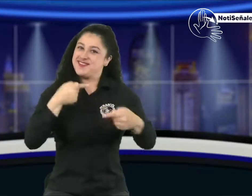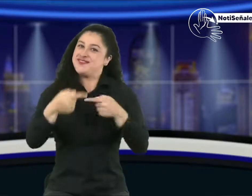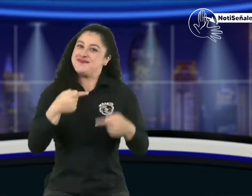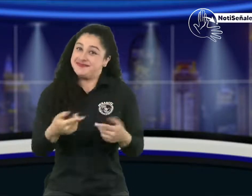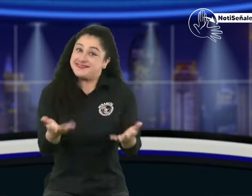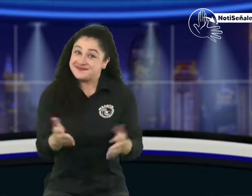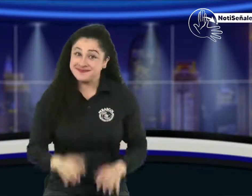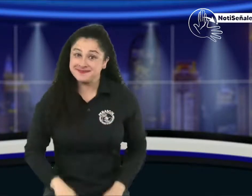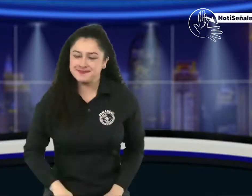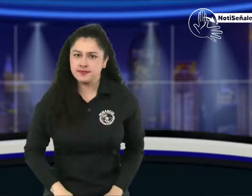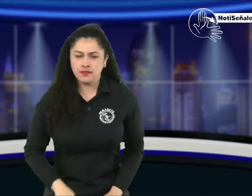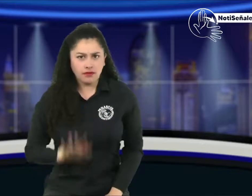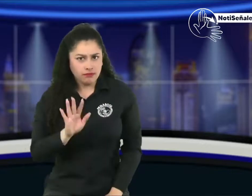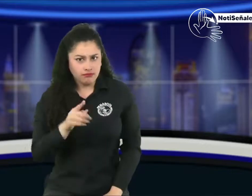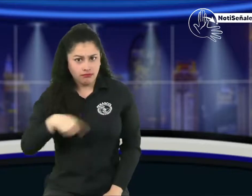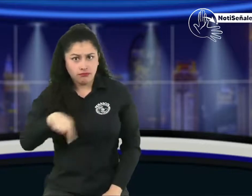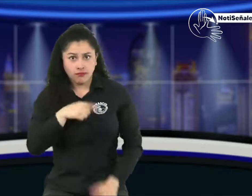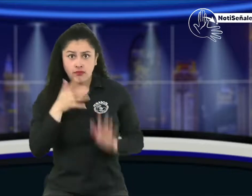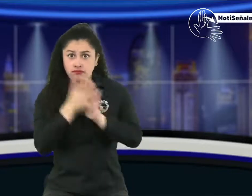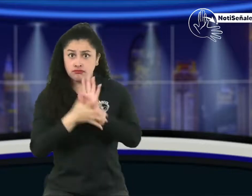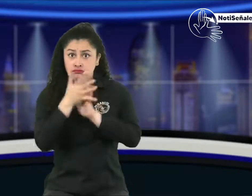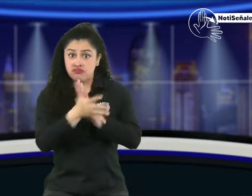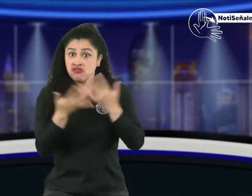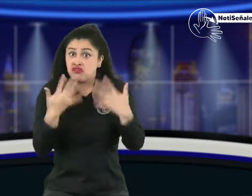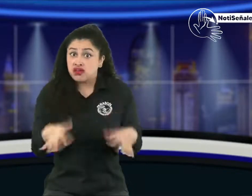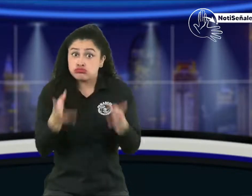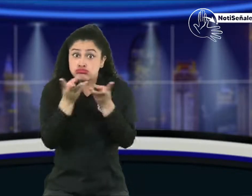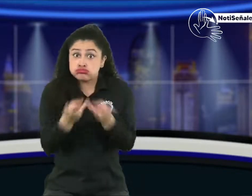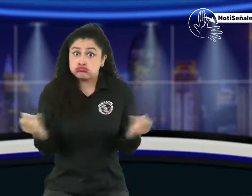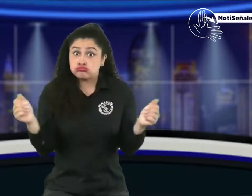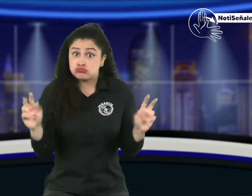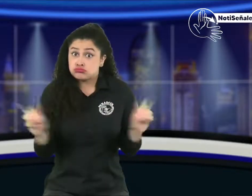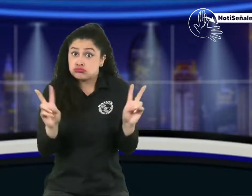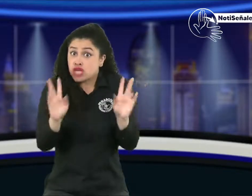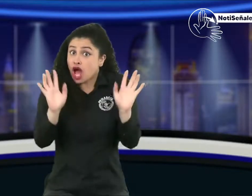bueno llegamos al final de noti señales dejen sus comentarios